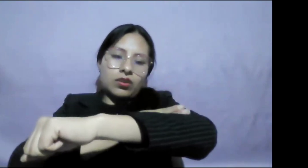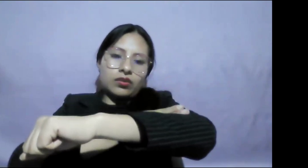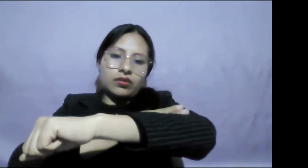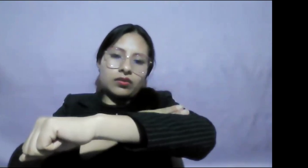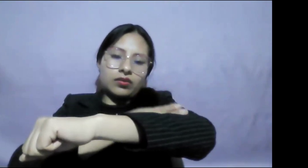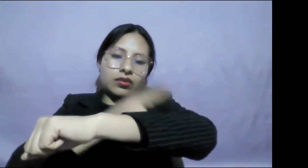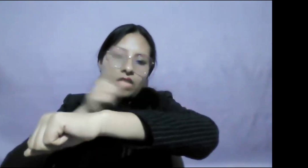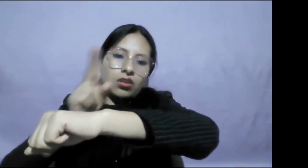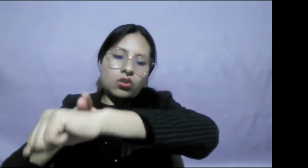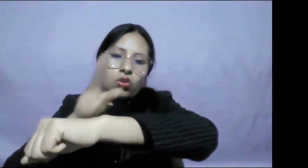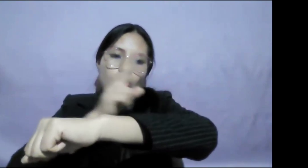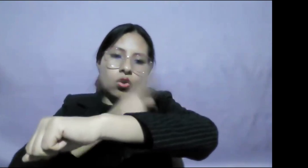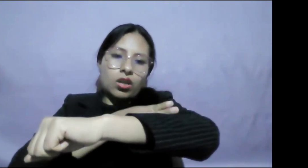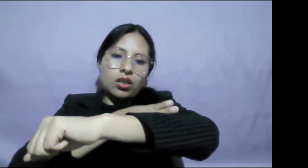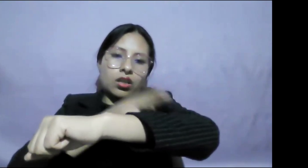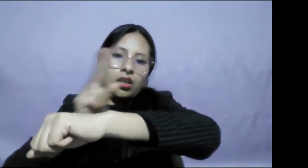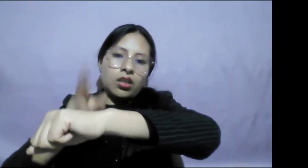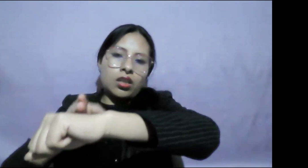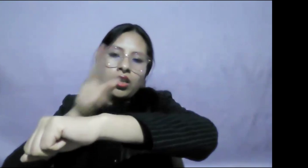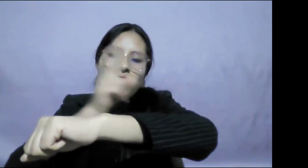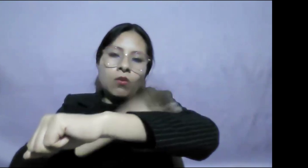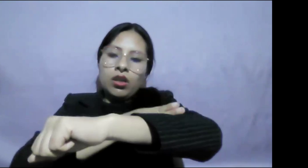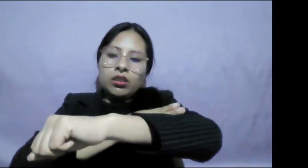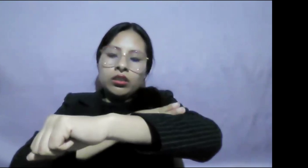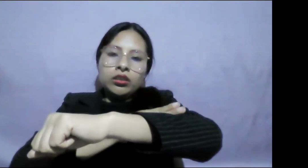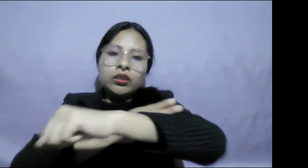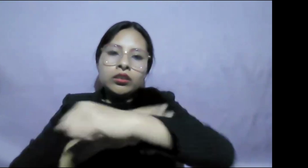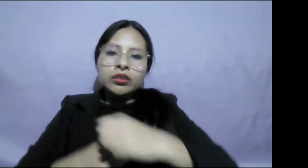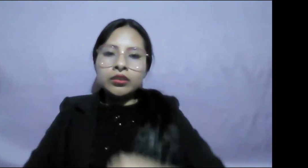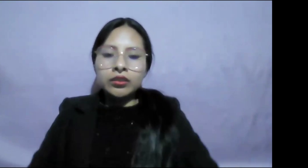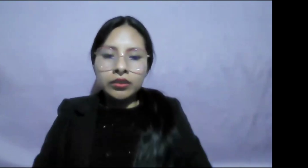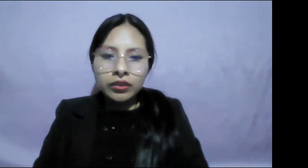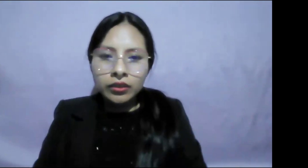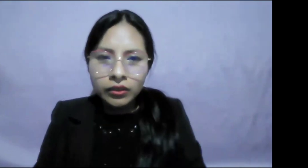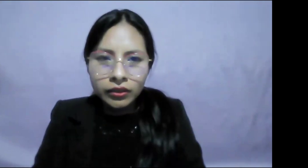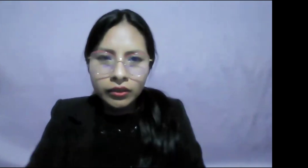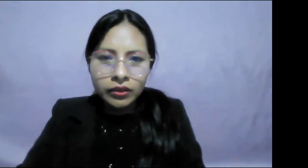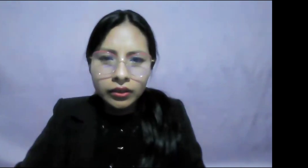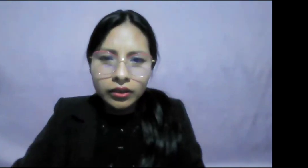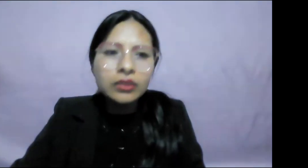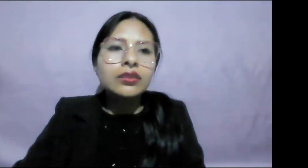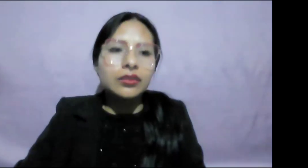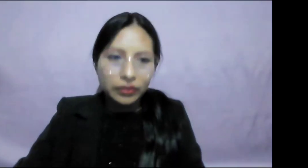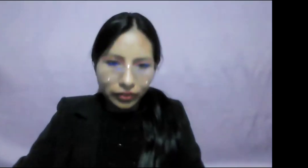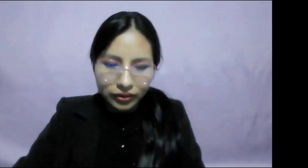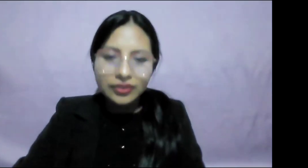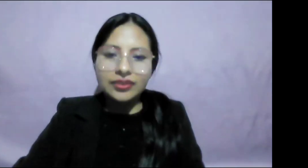guanta muy bien sua provincia también dentro del departamento de